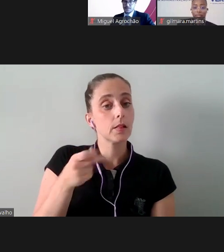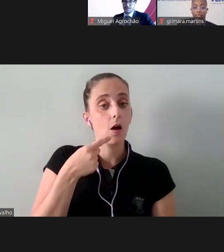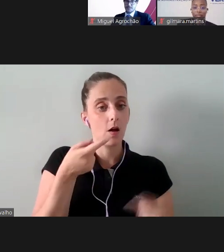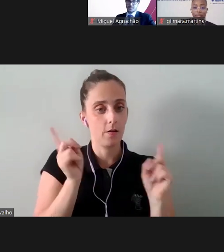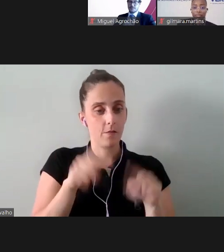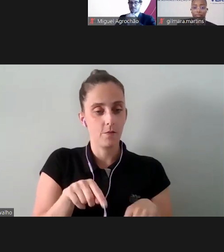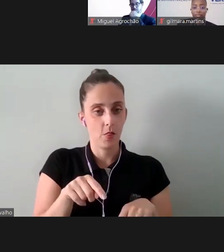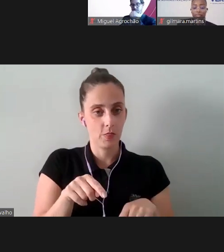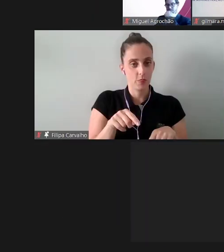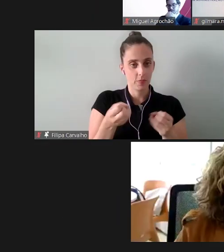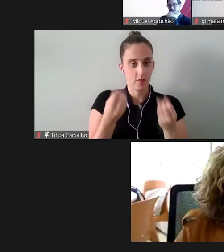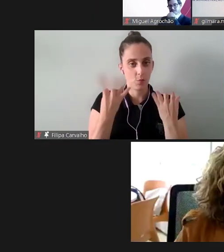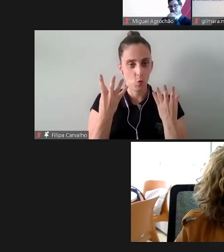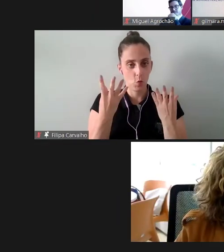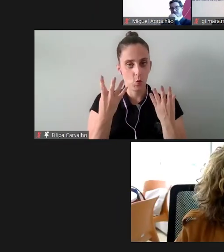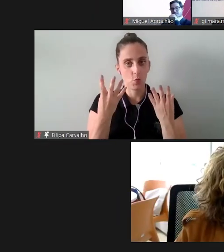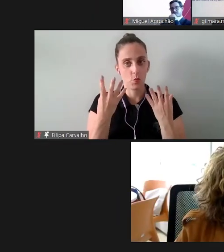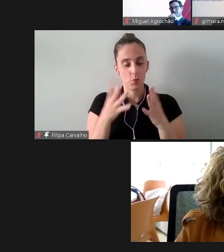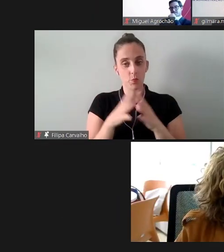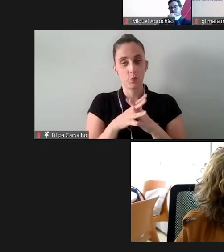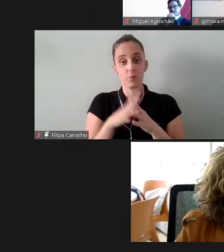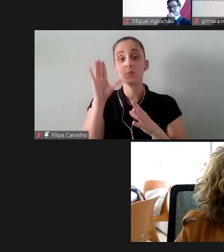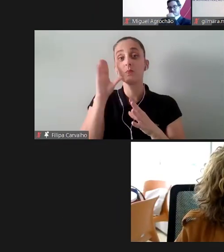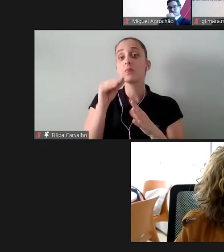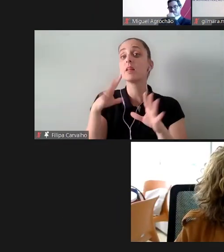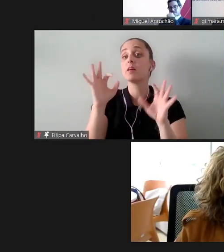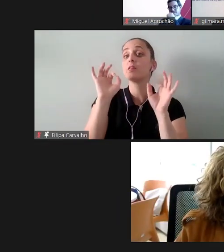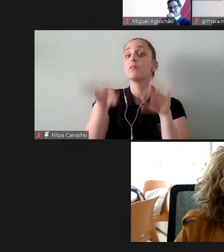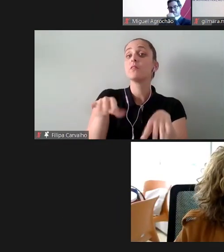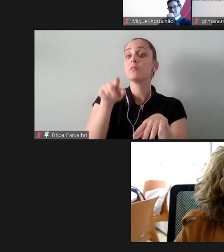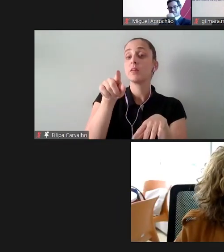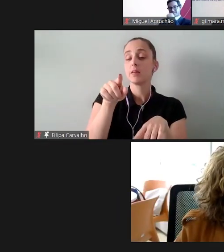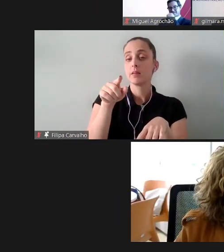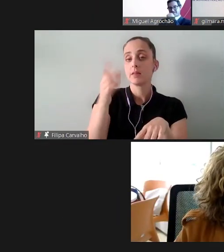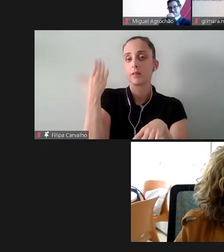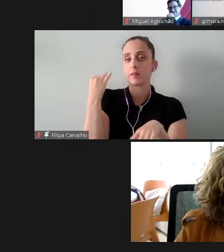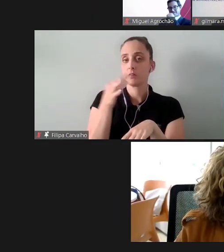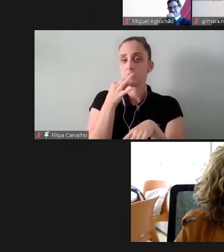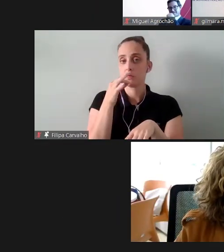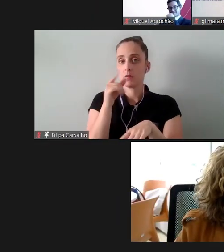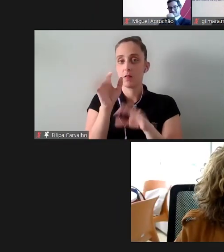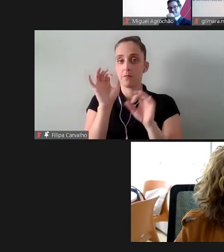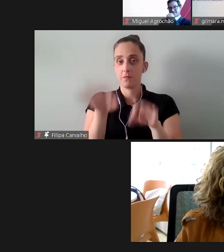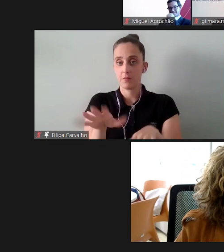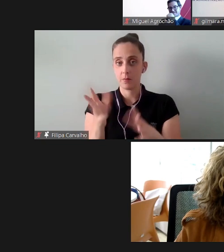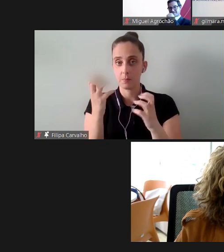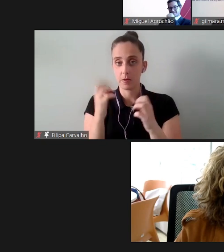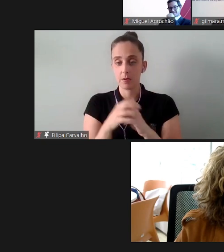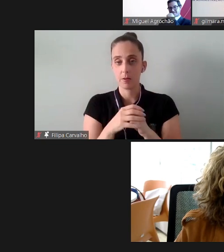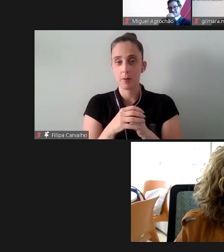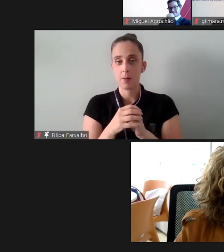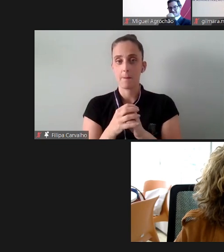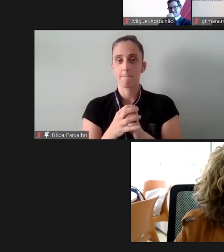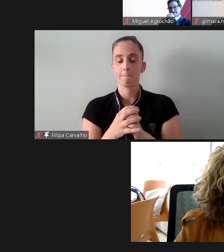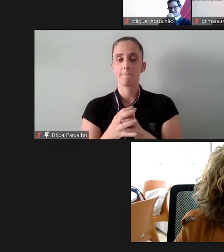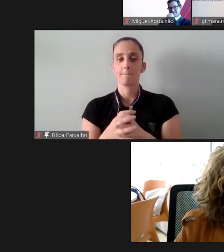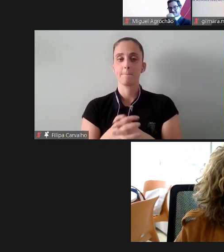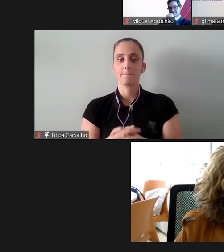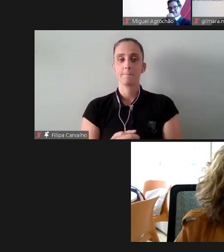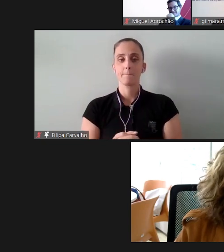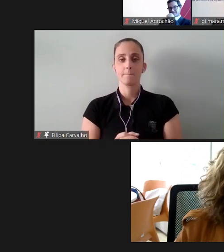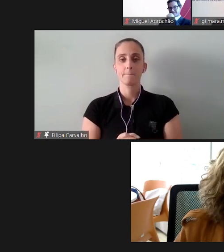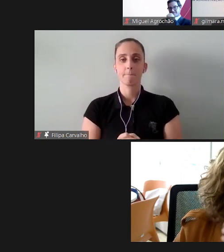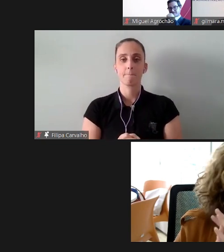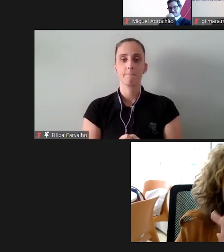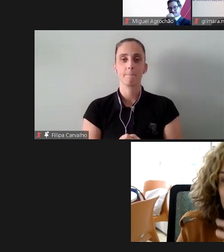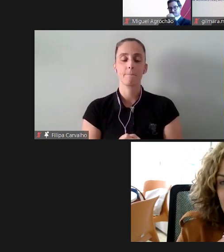volta. Pronto, não sei se quer terminar o seu raciocínio. Está? Está, ok. Só